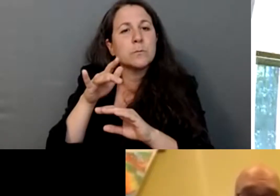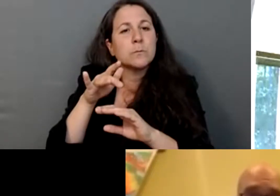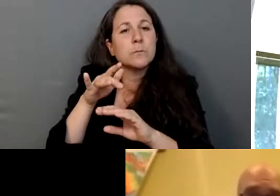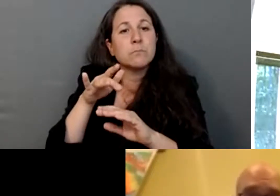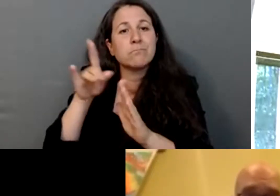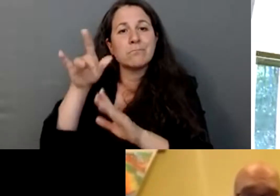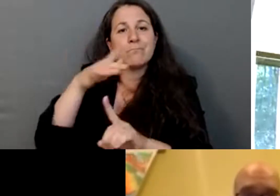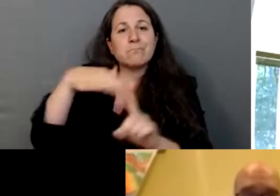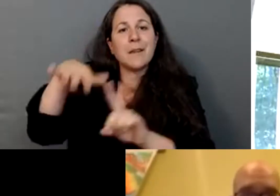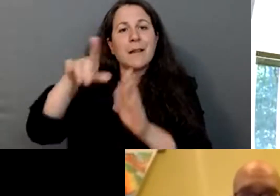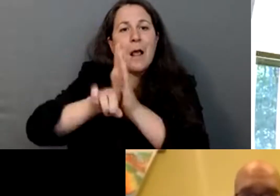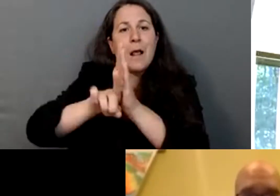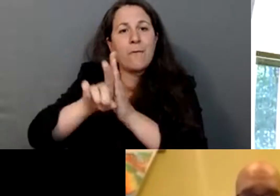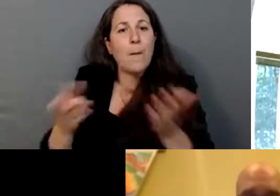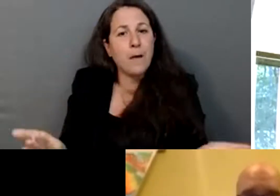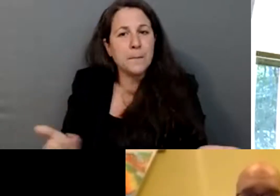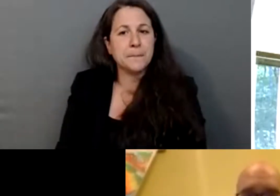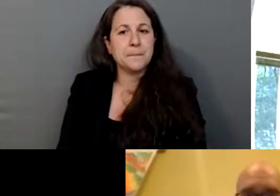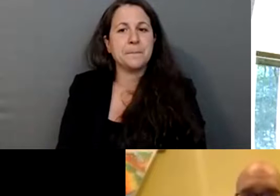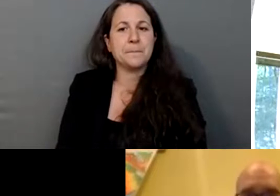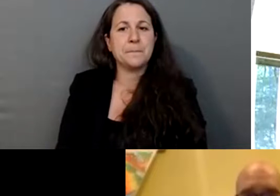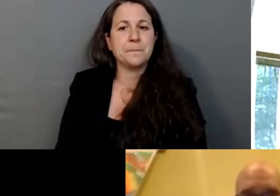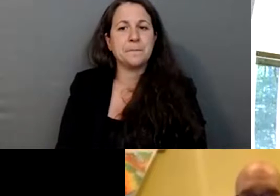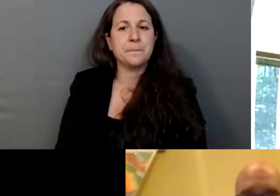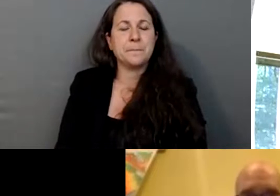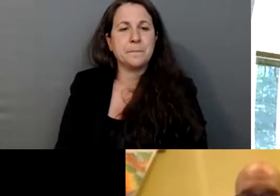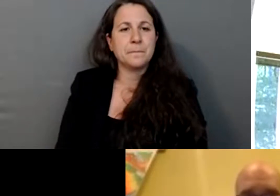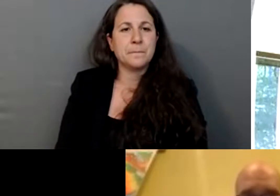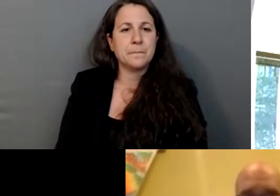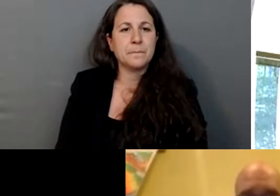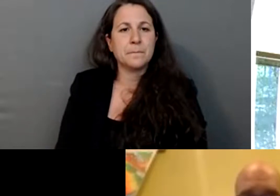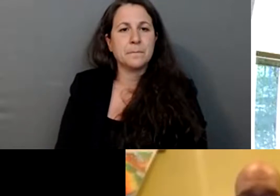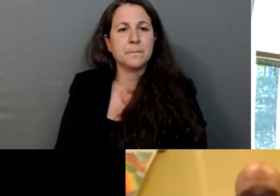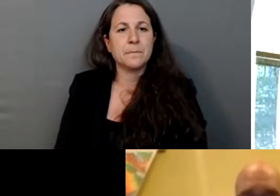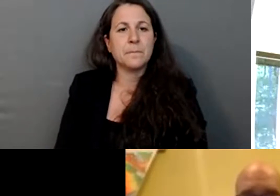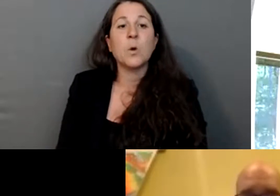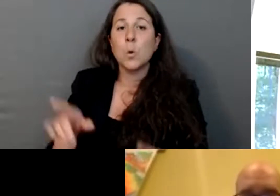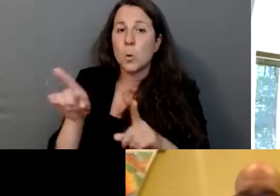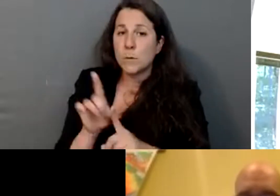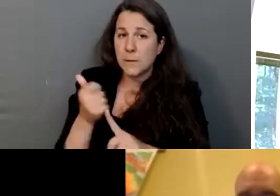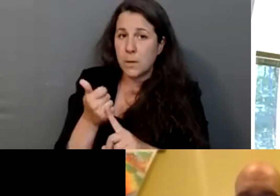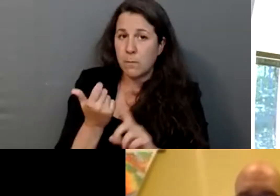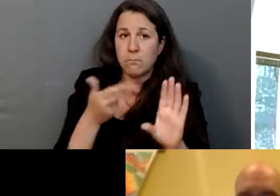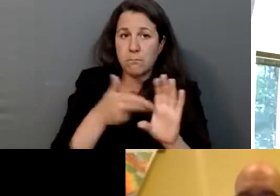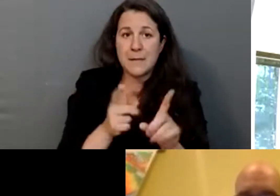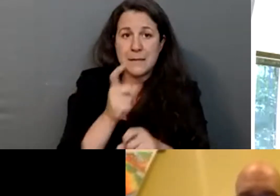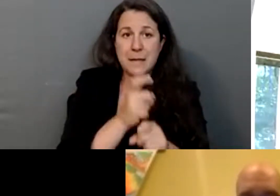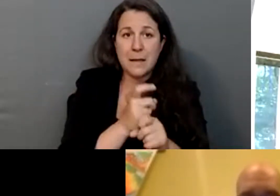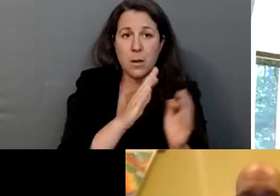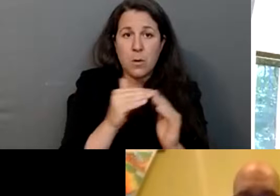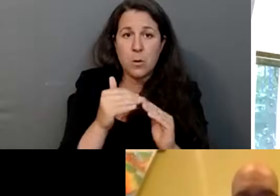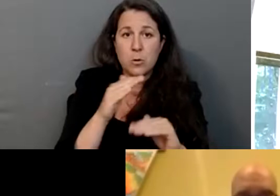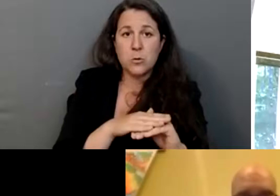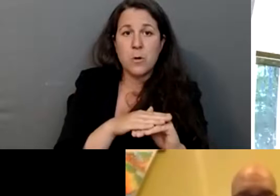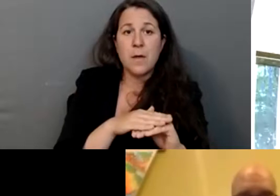climatique, là, donc à l'environnement et à la santé. Il est aussi le directeur fondateur du Disability